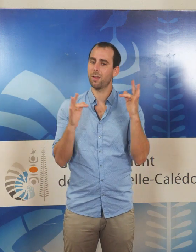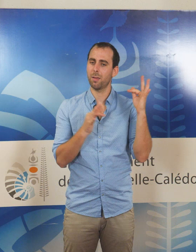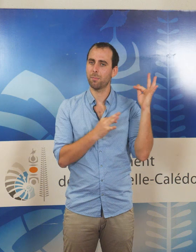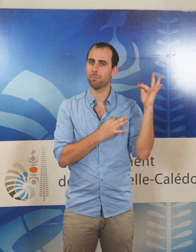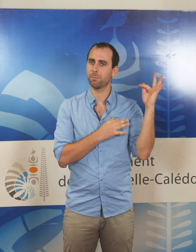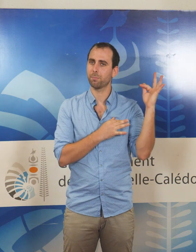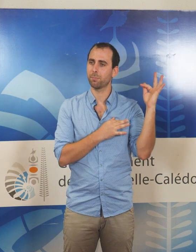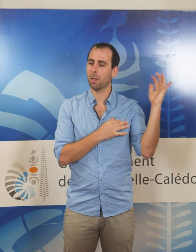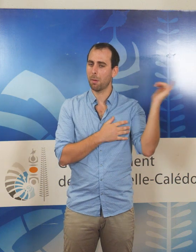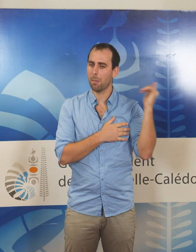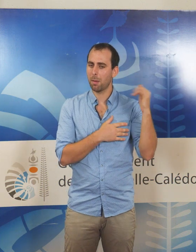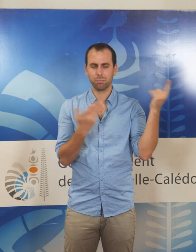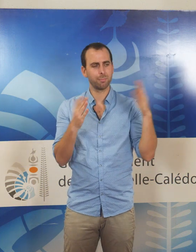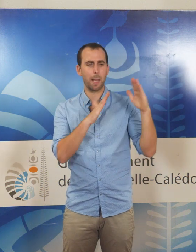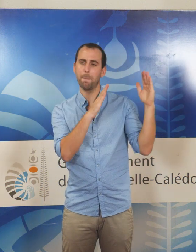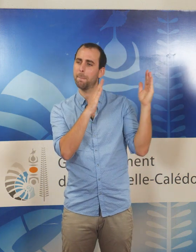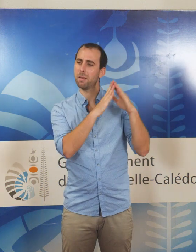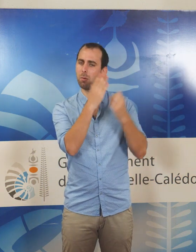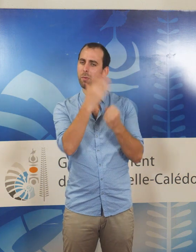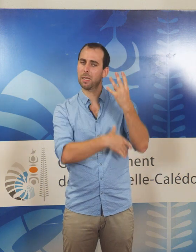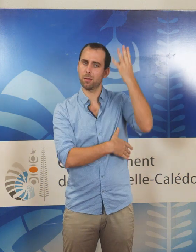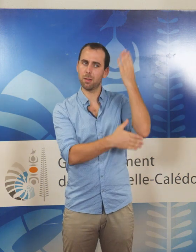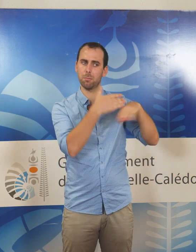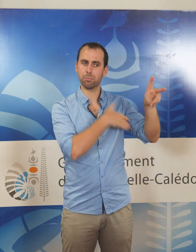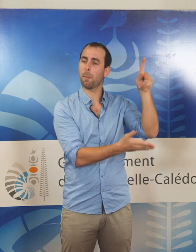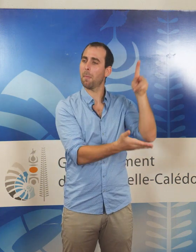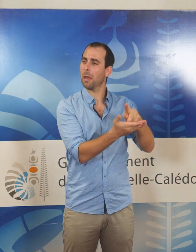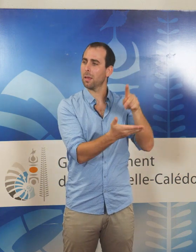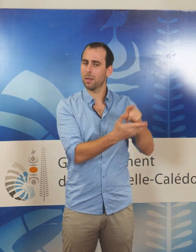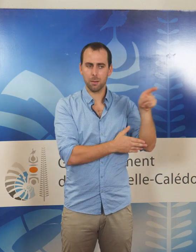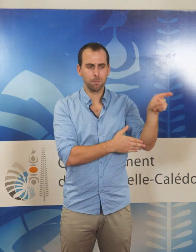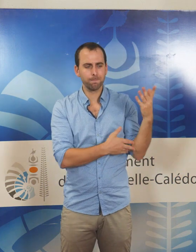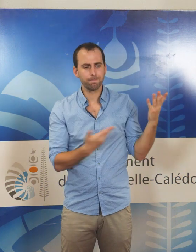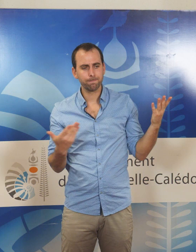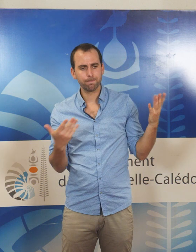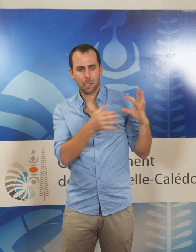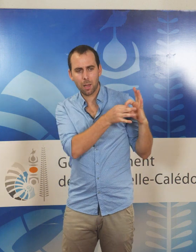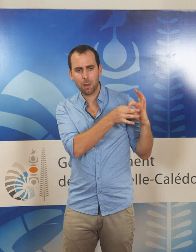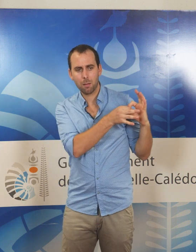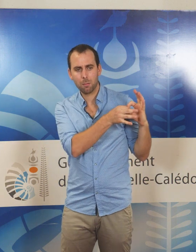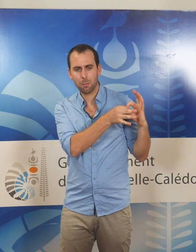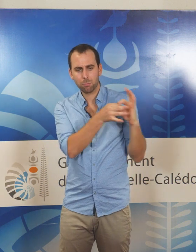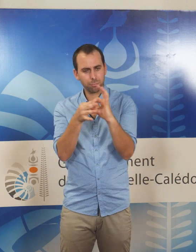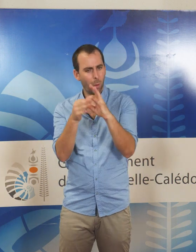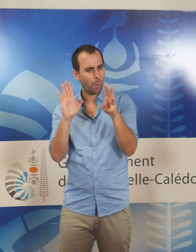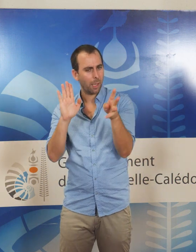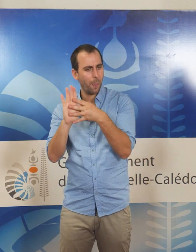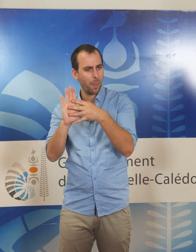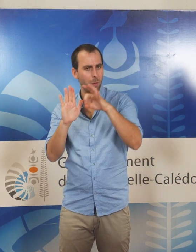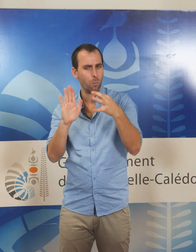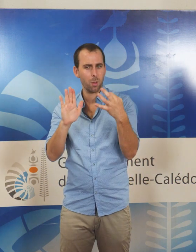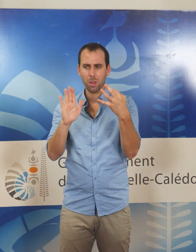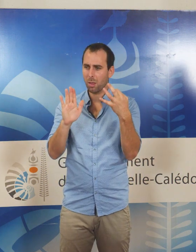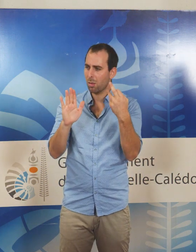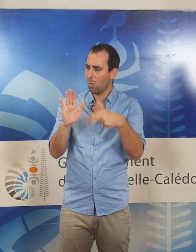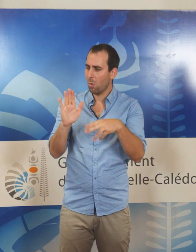est-ce que la Maison de la Calédonie est associée dans les critères ? Parce que en citant les critères que